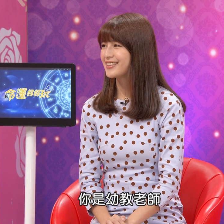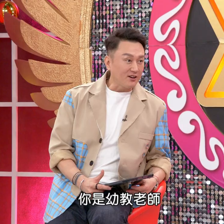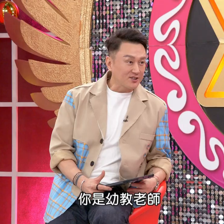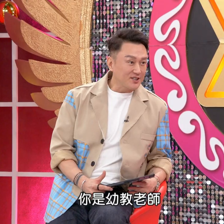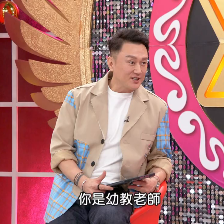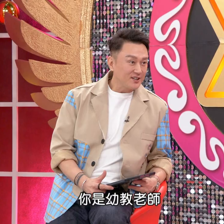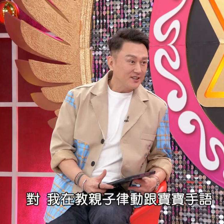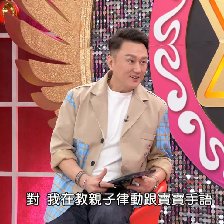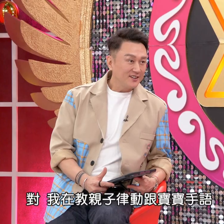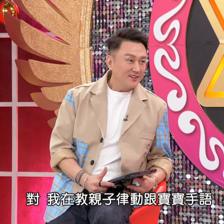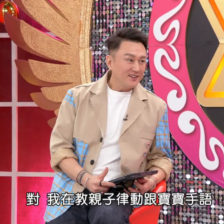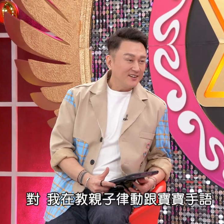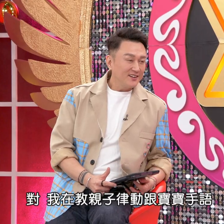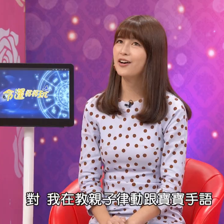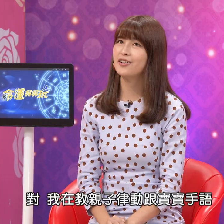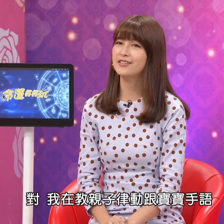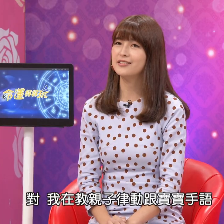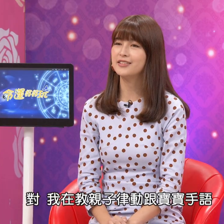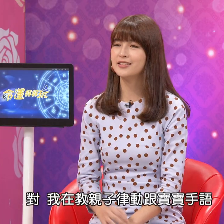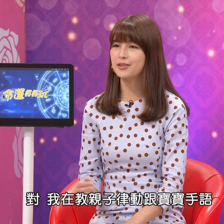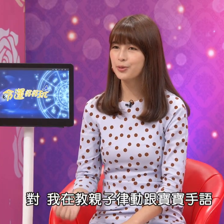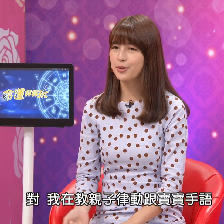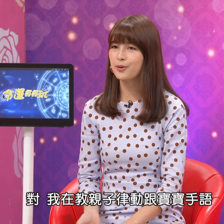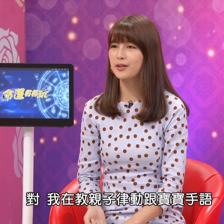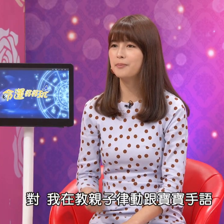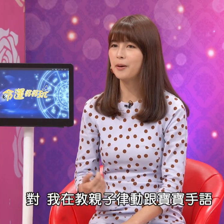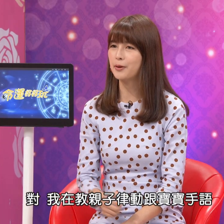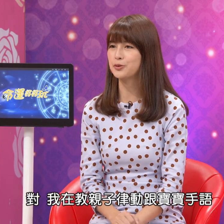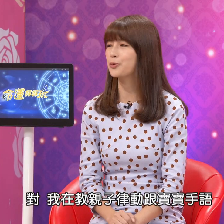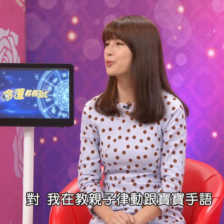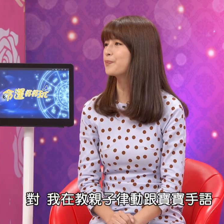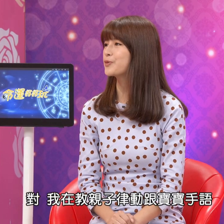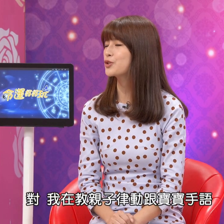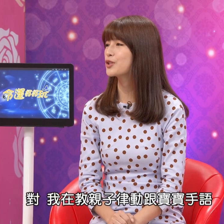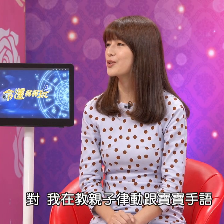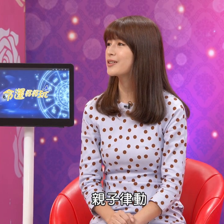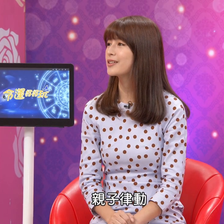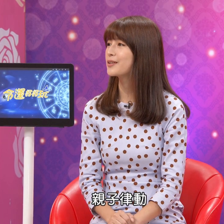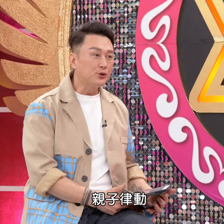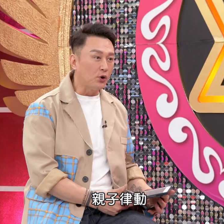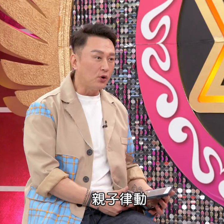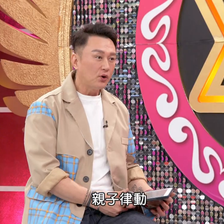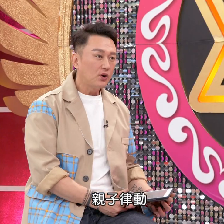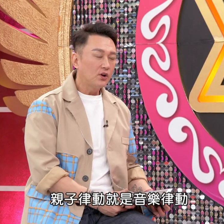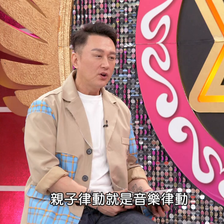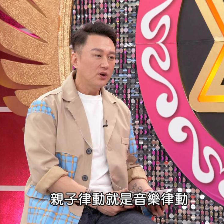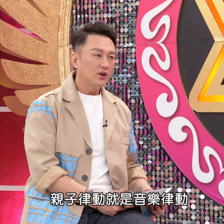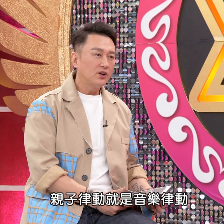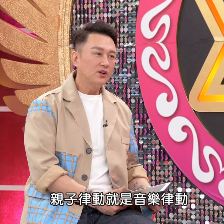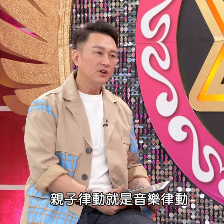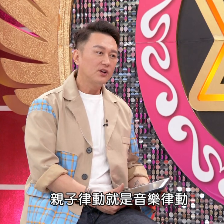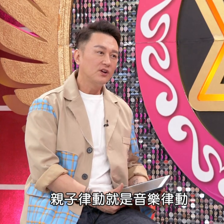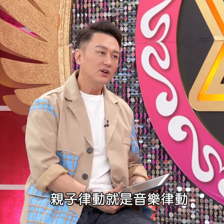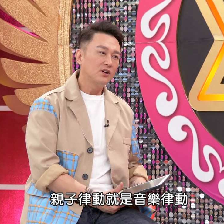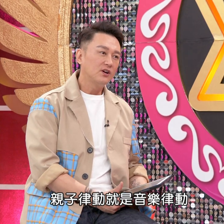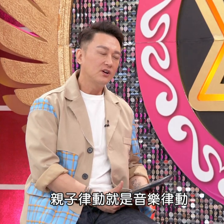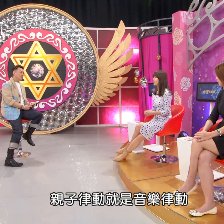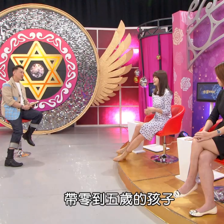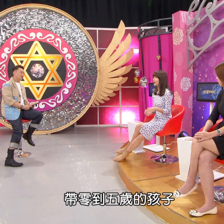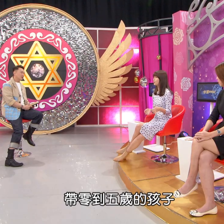老師對 我在教親子律動跟寶寶手語親子律動親子律動就是音樂律動大概0到5